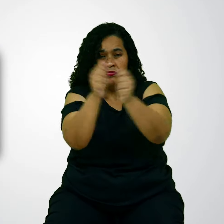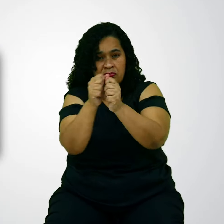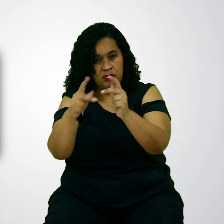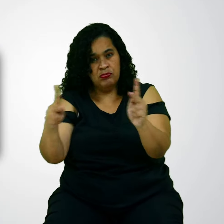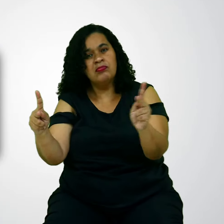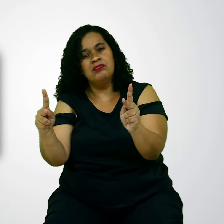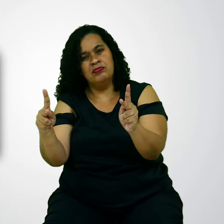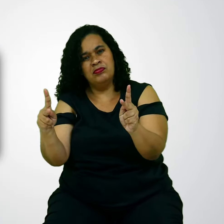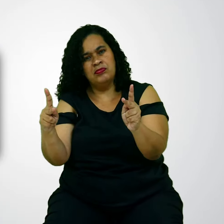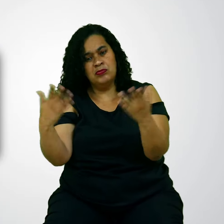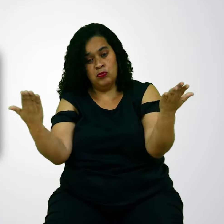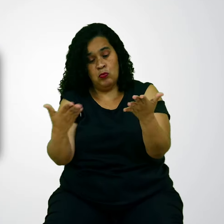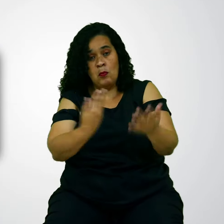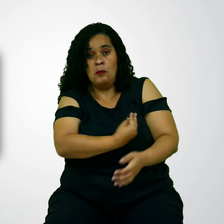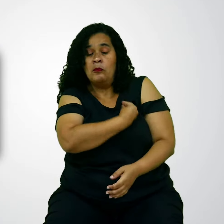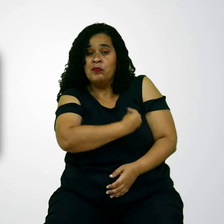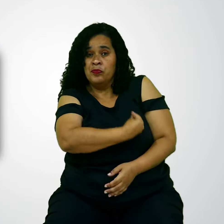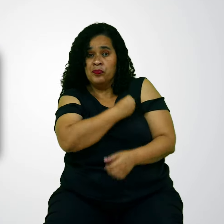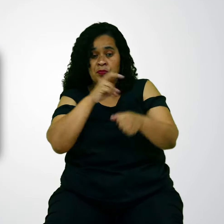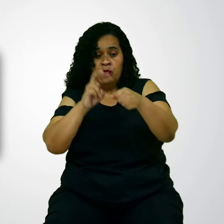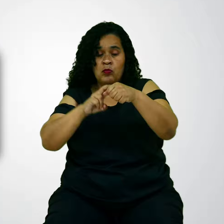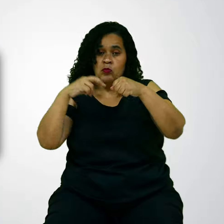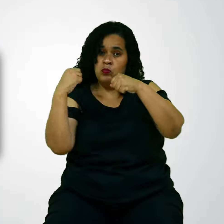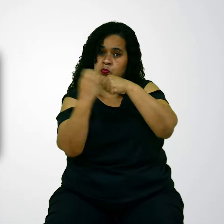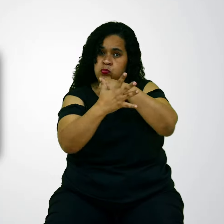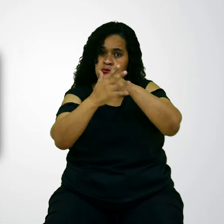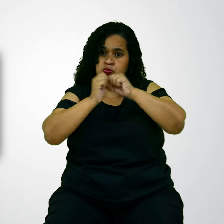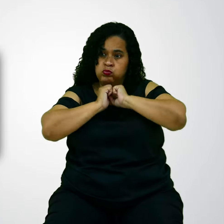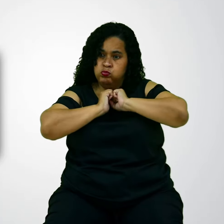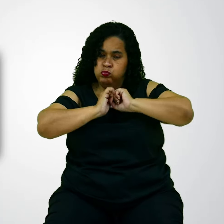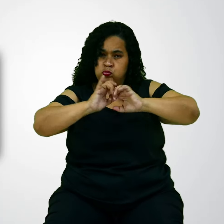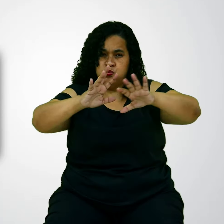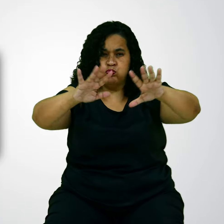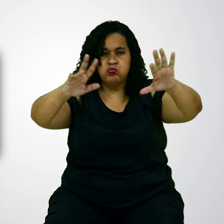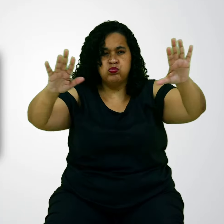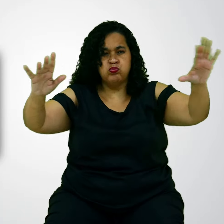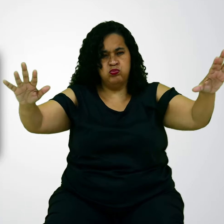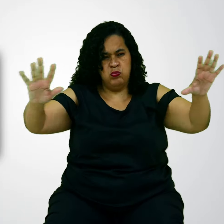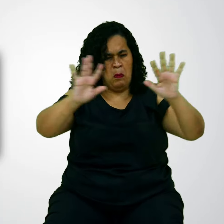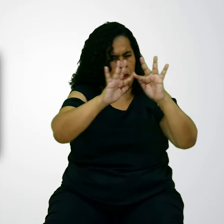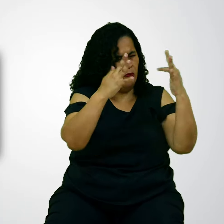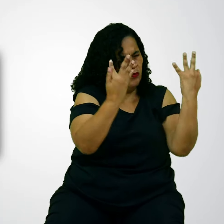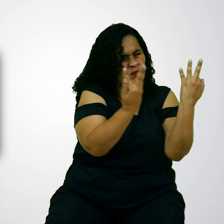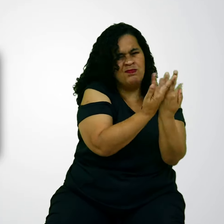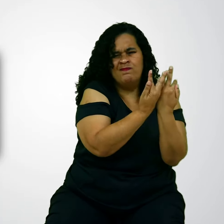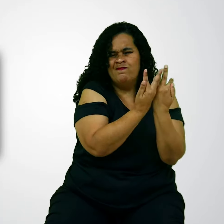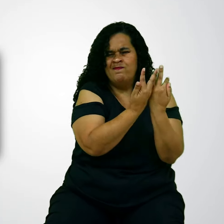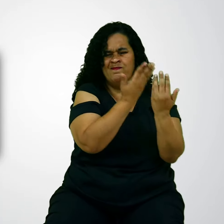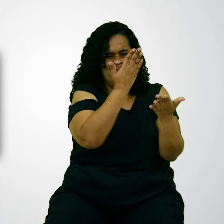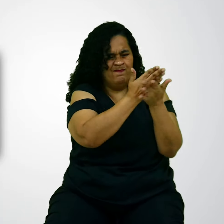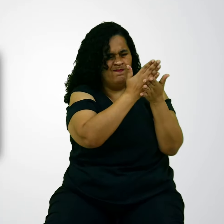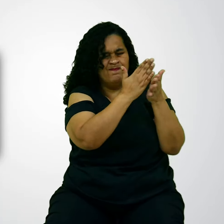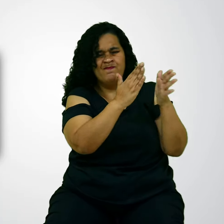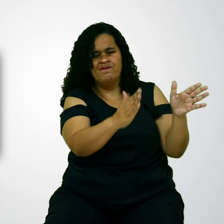vivendo com essa pandemia, devastando famílias inteiras, Fabinho. Às vezes você não